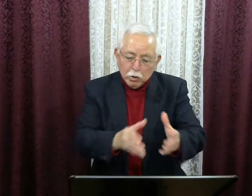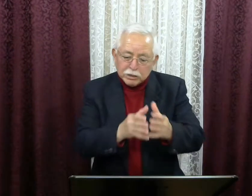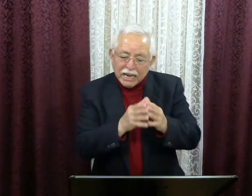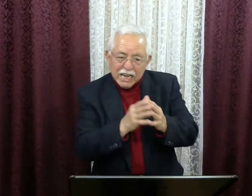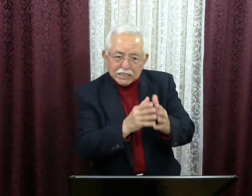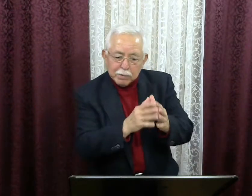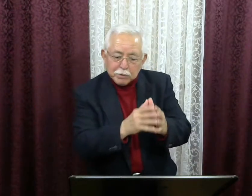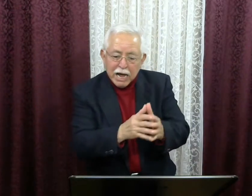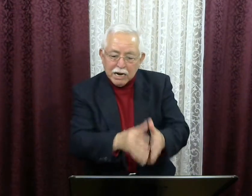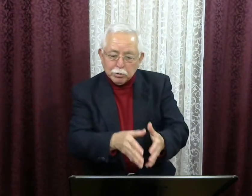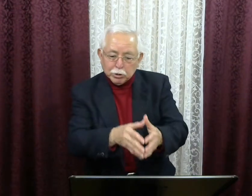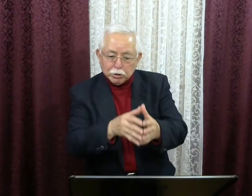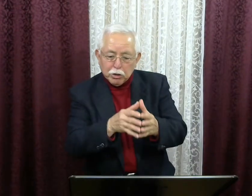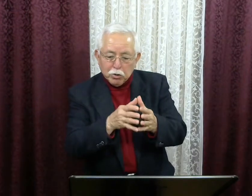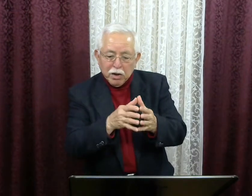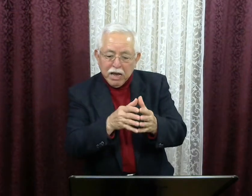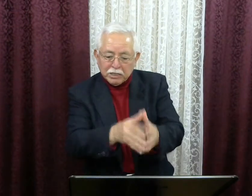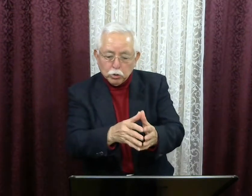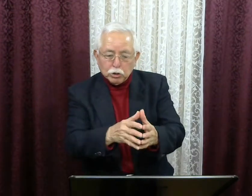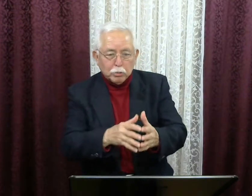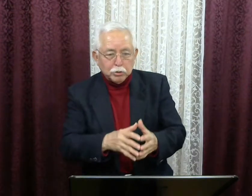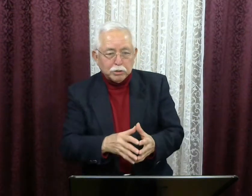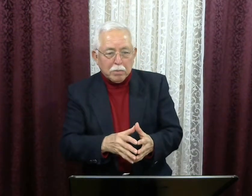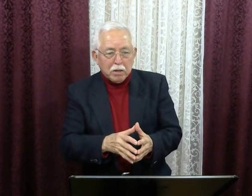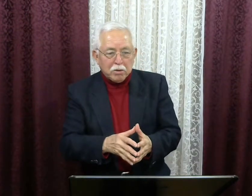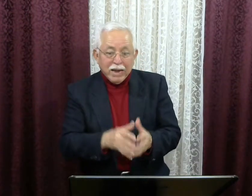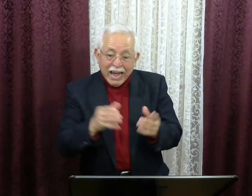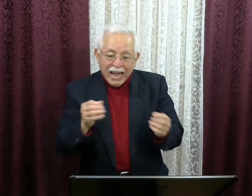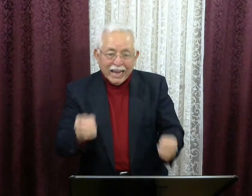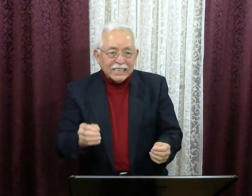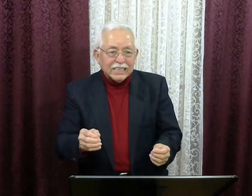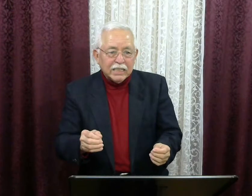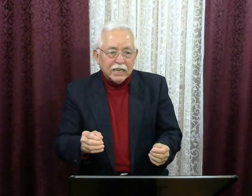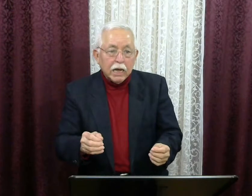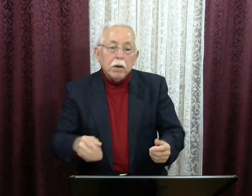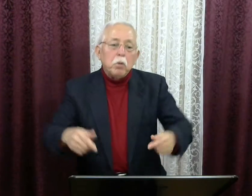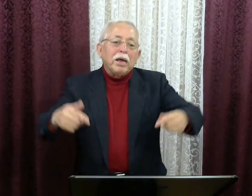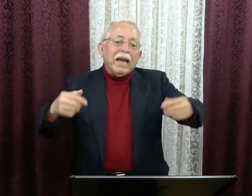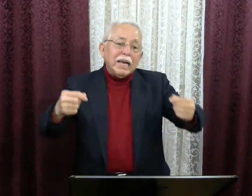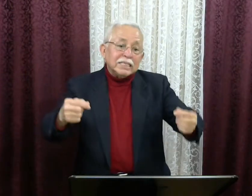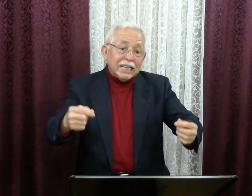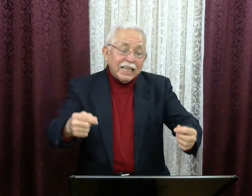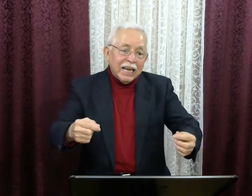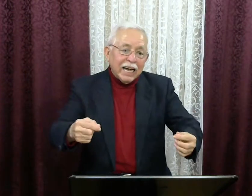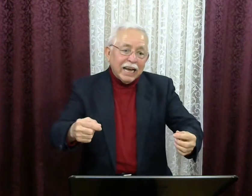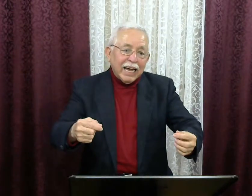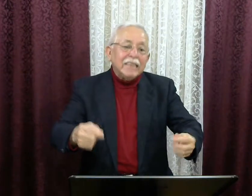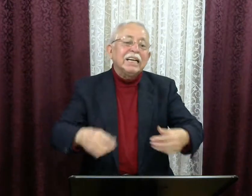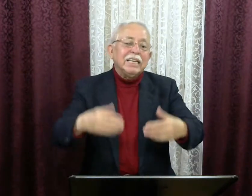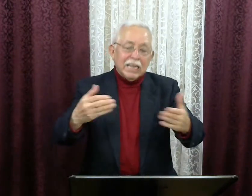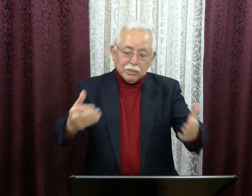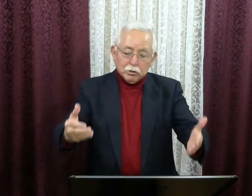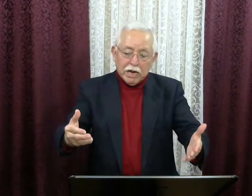gustaría aceptar a nuestro Señor Jesús como su Salvador en este día? Porque este día es el día de tu